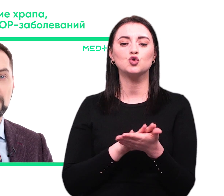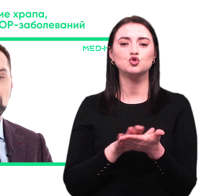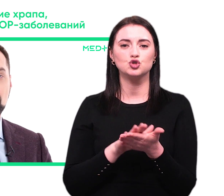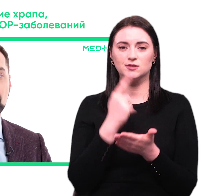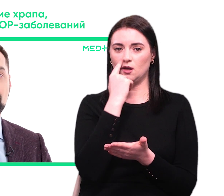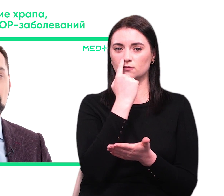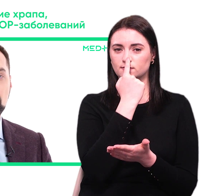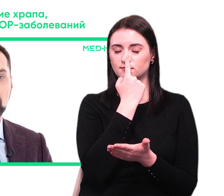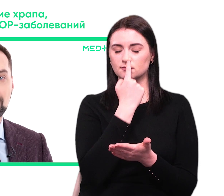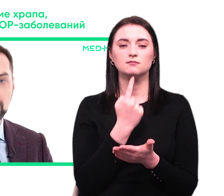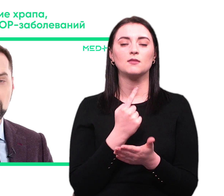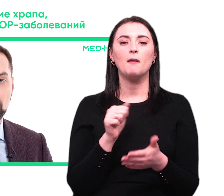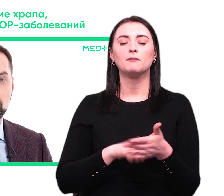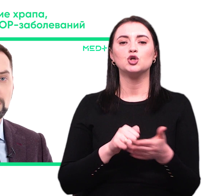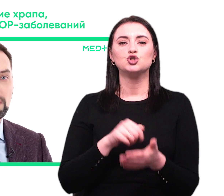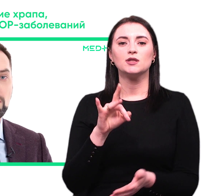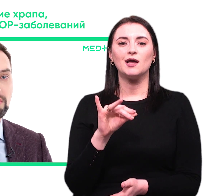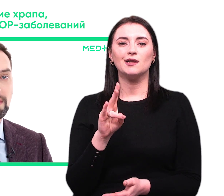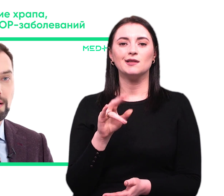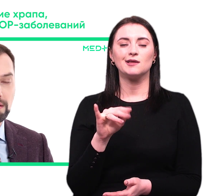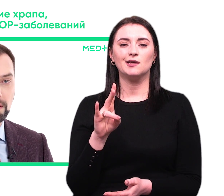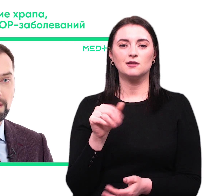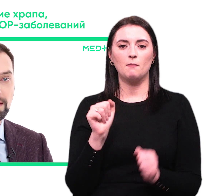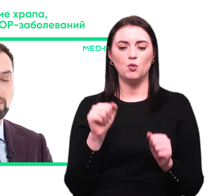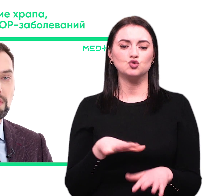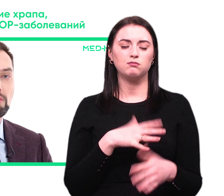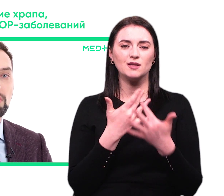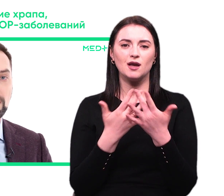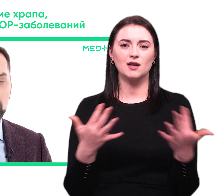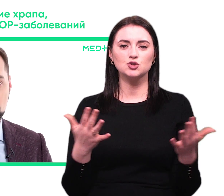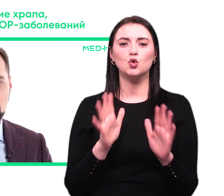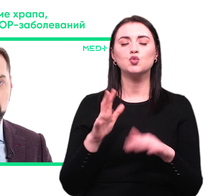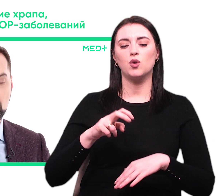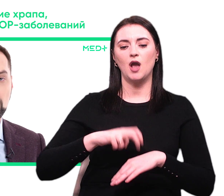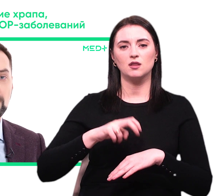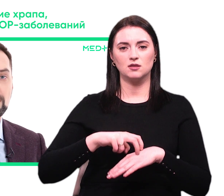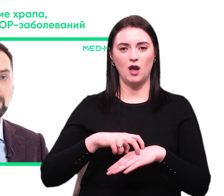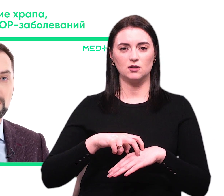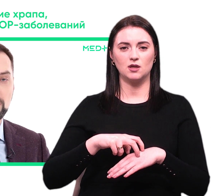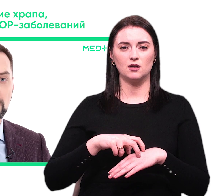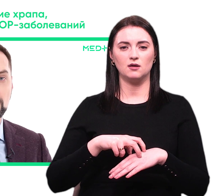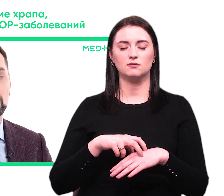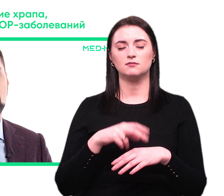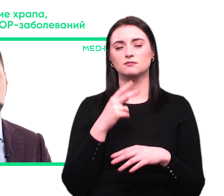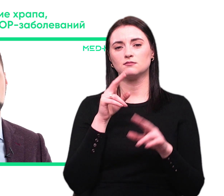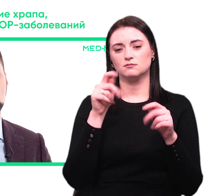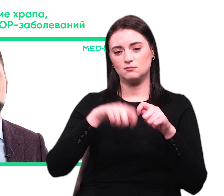Причина ринита, насморка, может быть тоже разная. И только доктор с помощью клинического